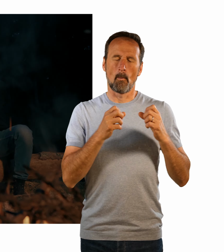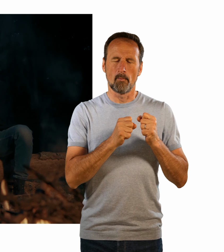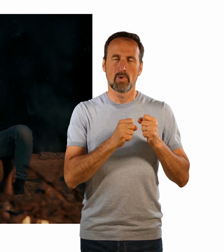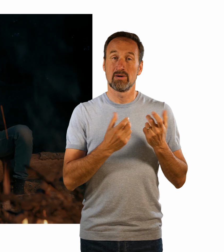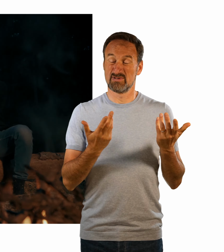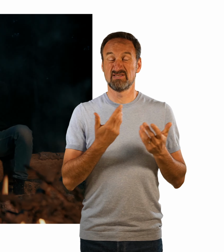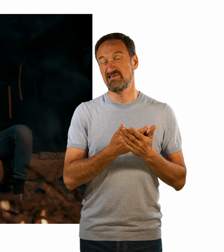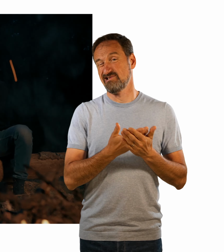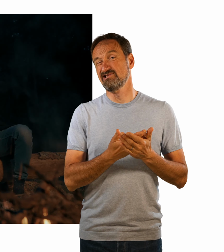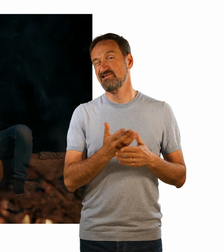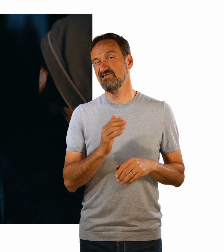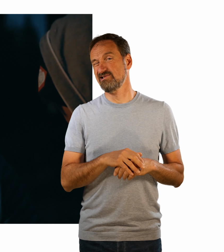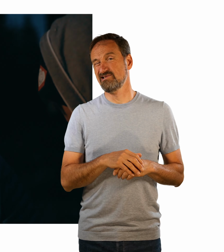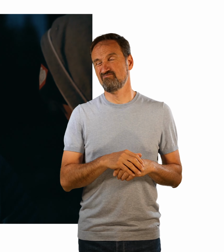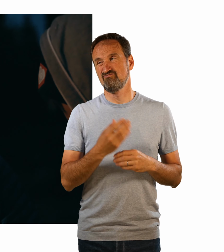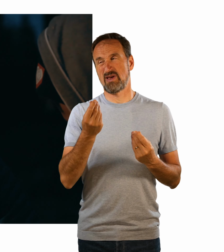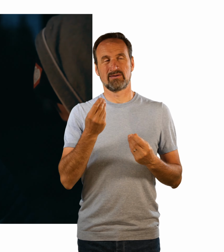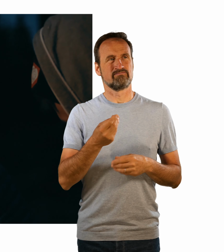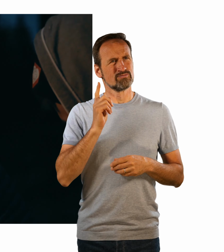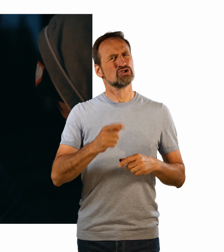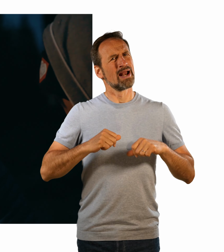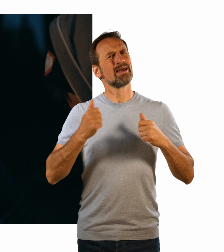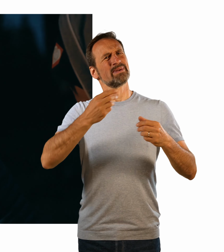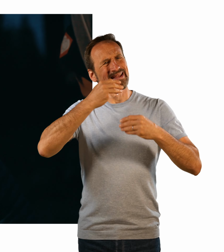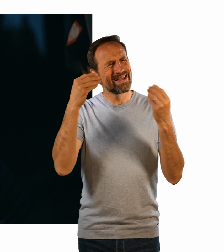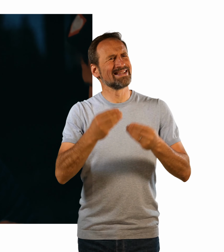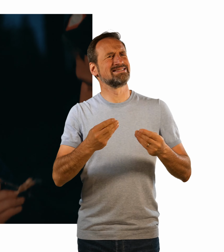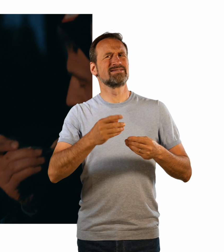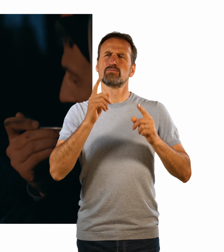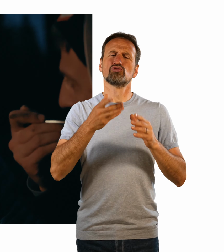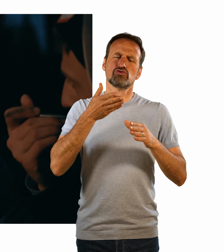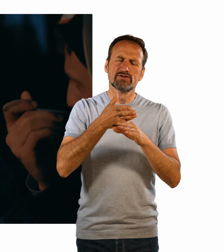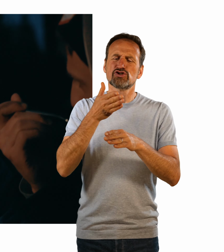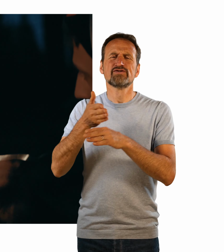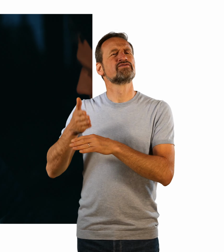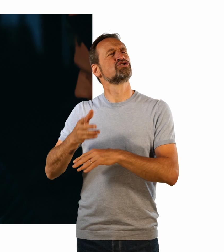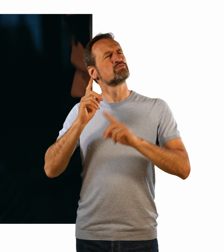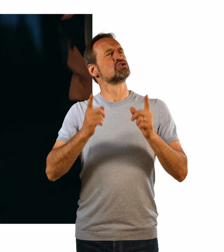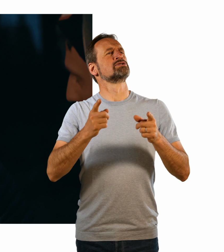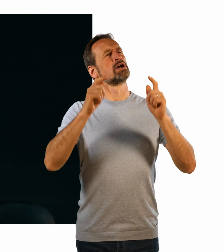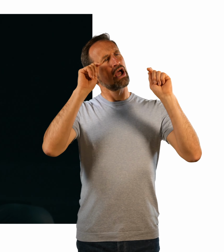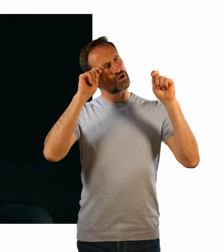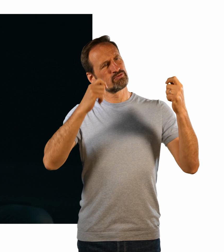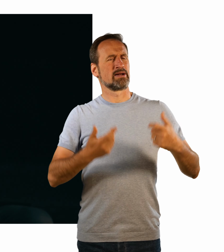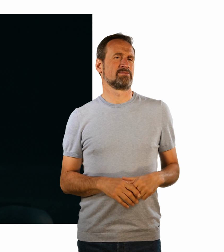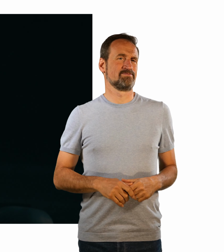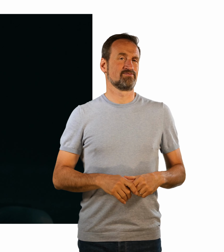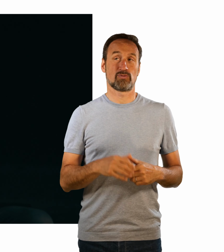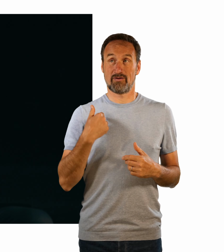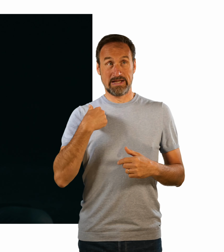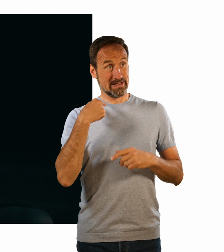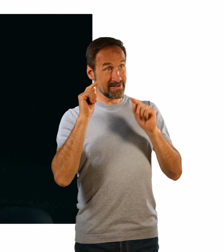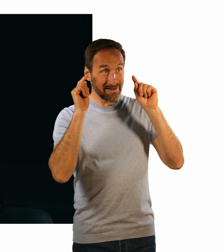genießen muss und dass man zwischendurch entspannen sollte. das ist bei mir einfach, wenn ich draußen bin, gelingt mir das ganz gut. Genau, und jetzt